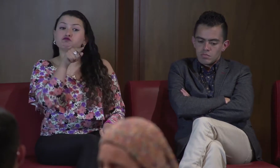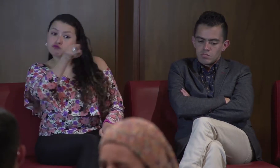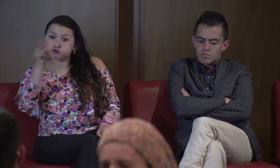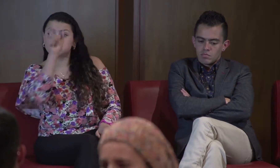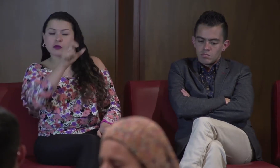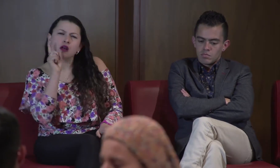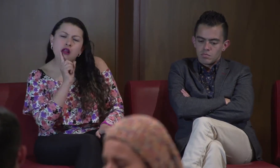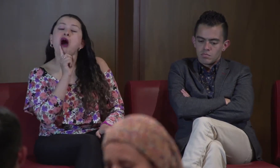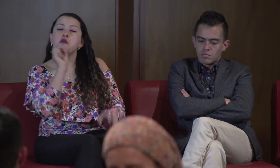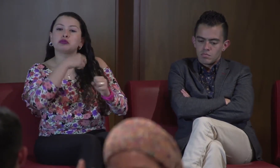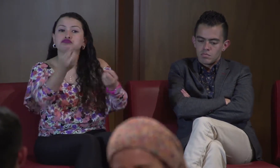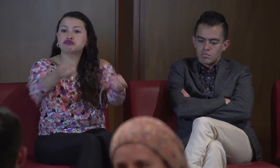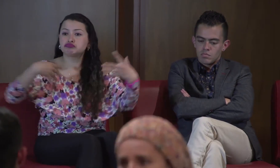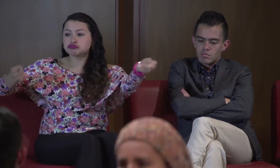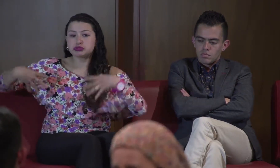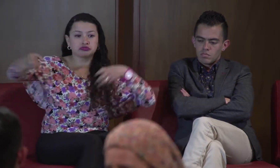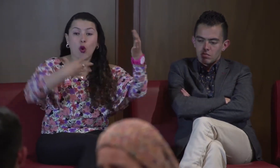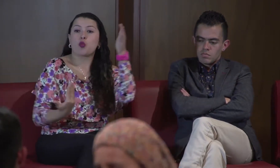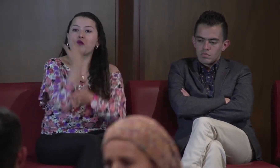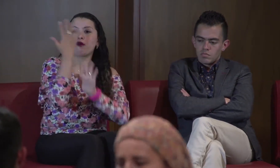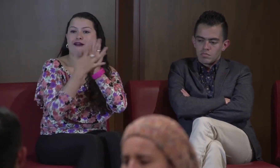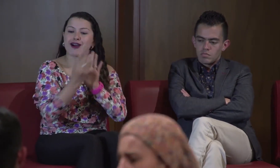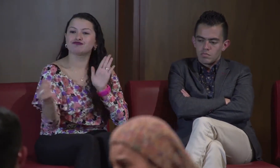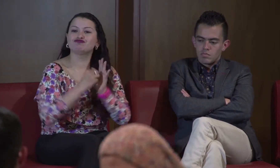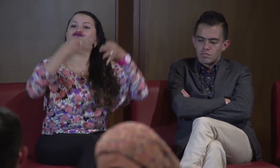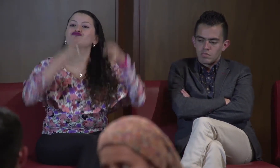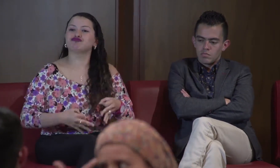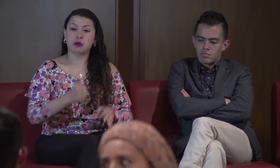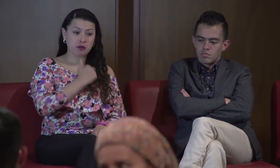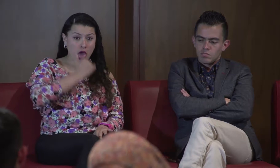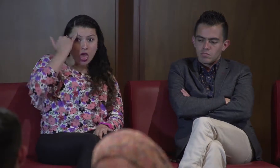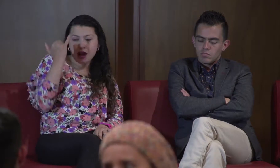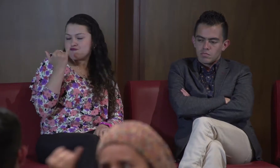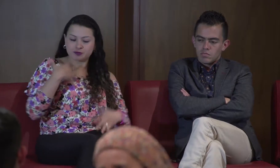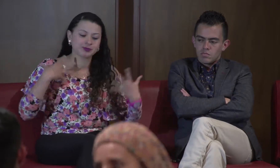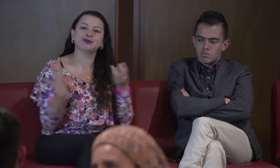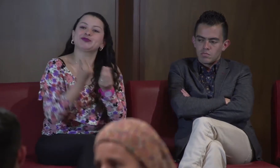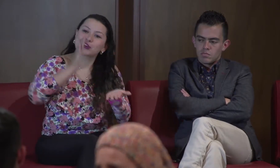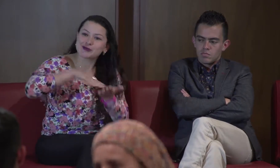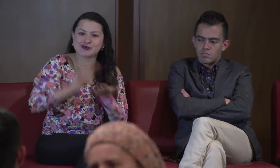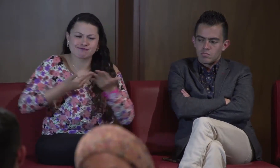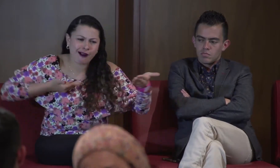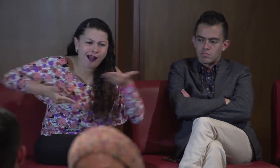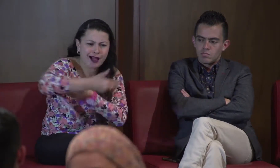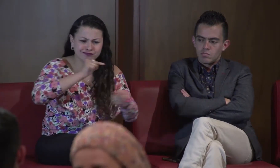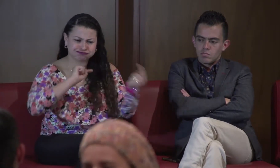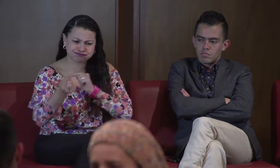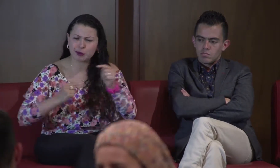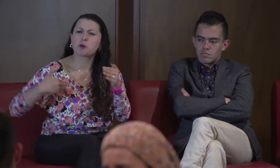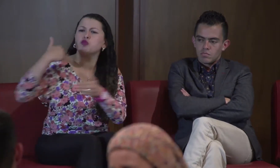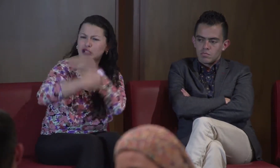una ampliación de este concepto, y asimismo las personas sordas nos pudieran dar unas bases, o por qué no unos